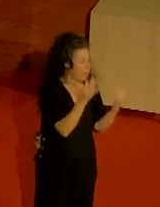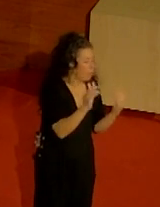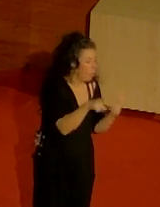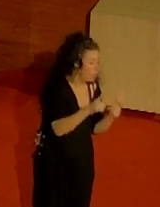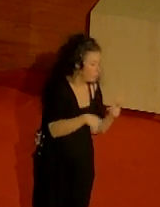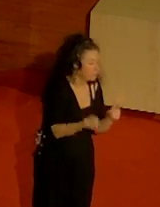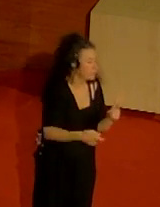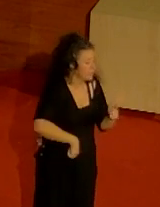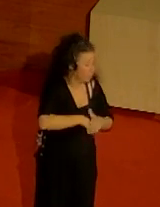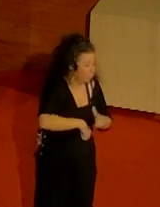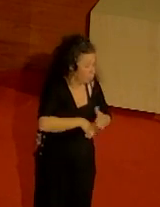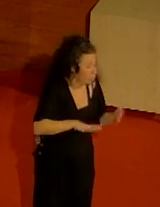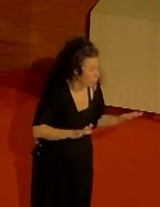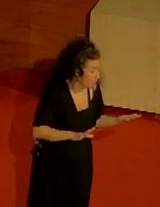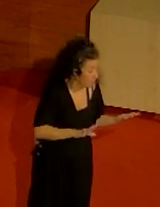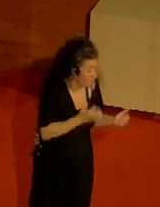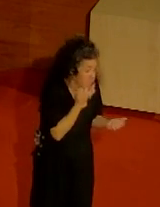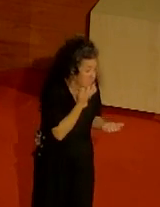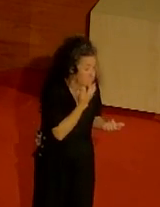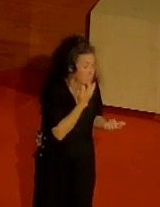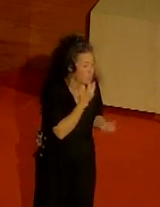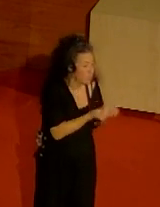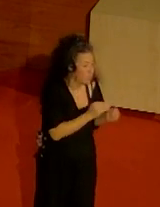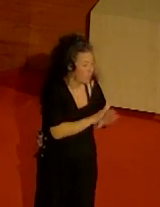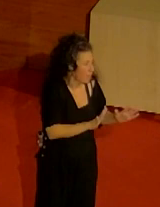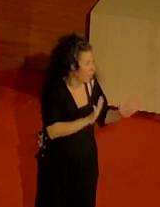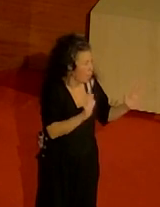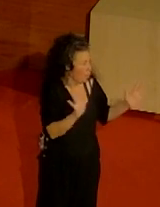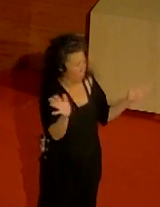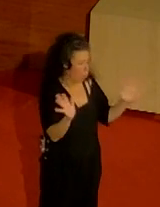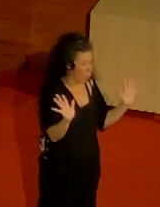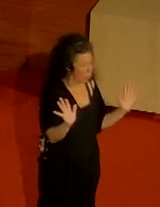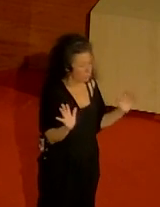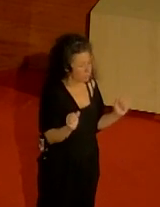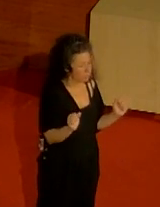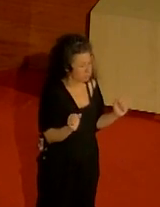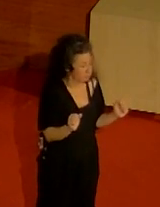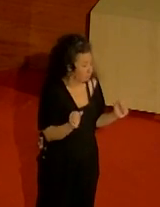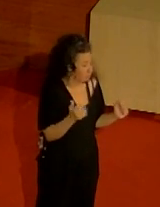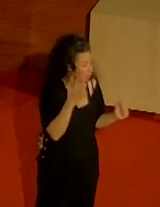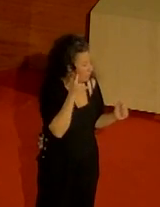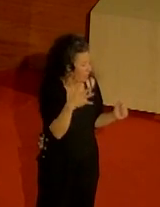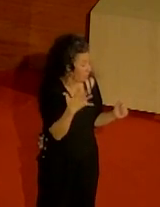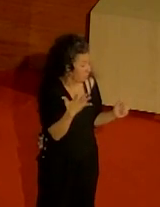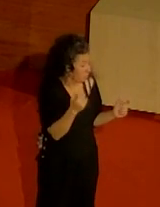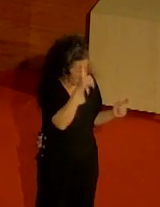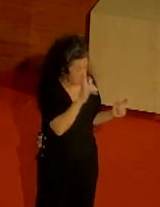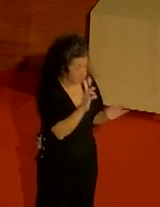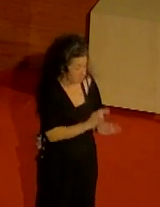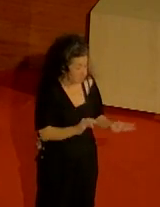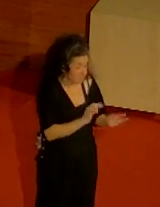si no, no sabemos bien, lo que, ¿no? No hay esa continuidad. Es difícil, difícil, ¿no?